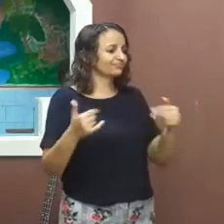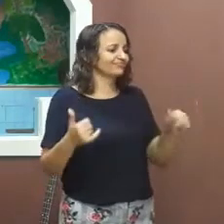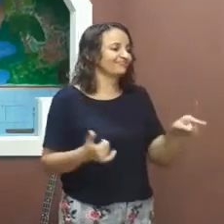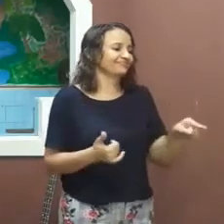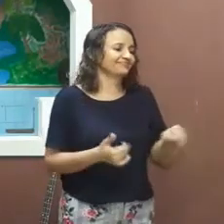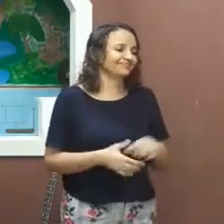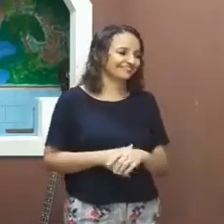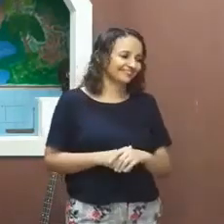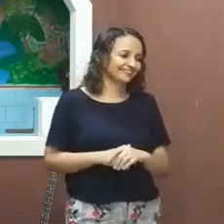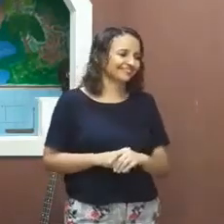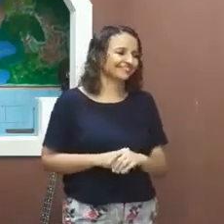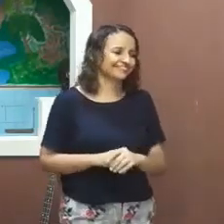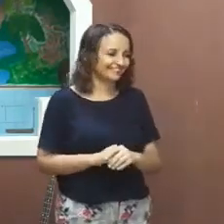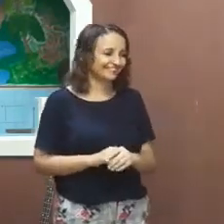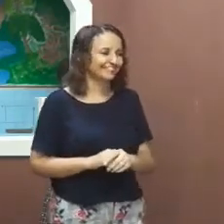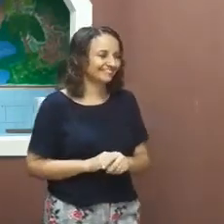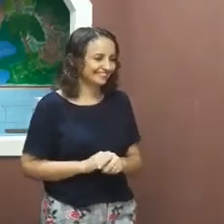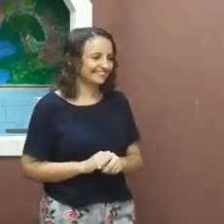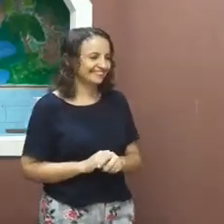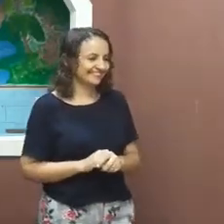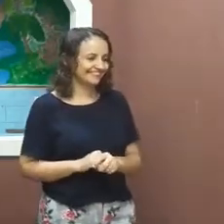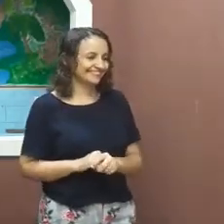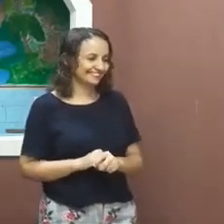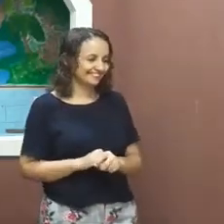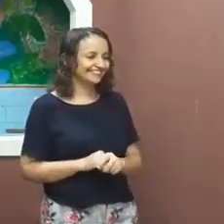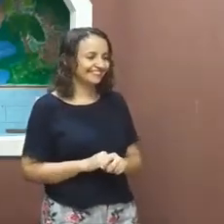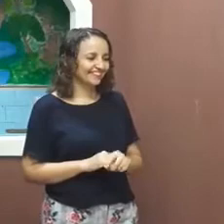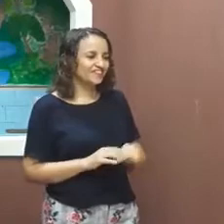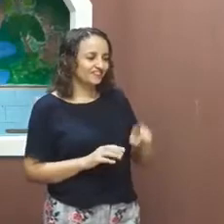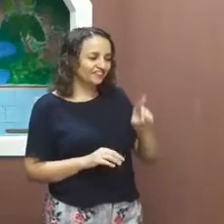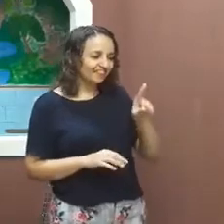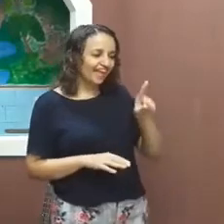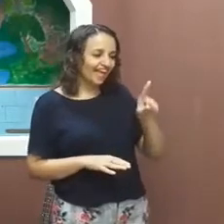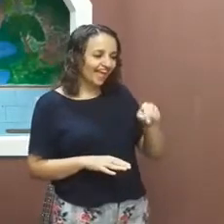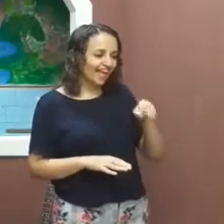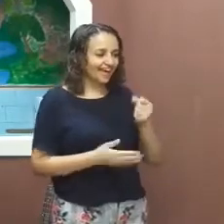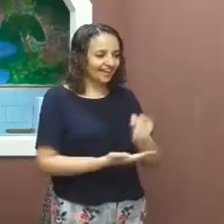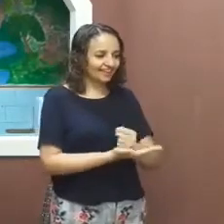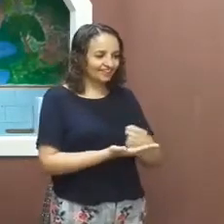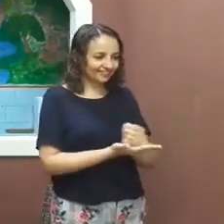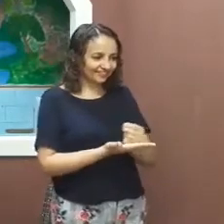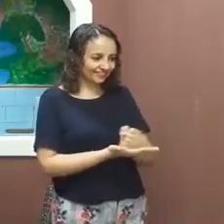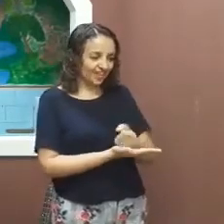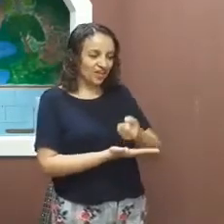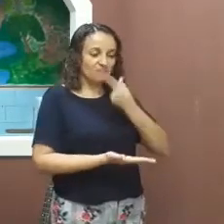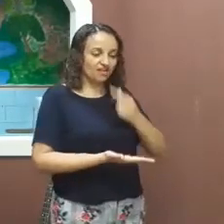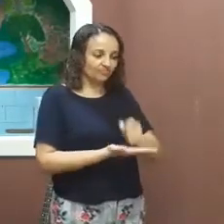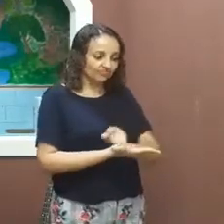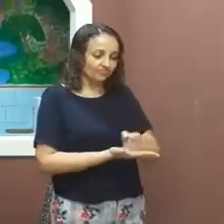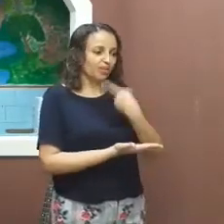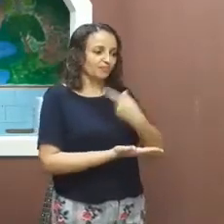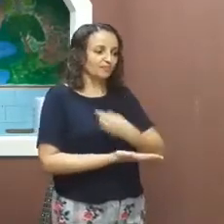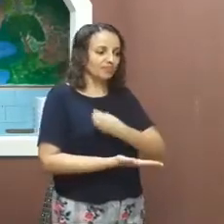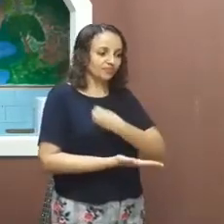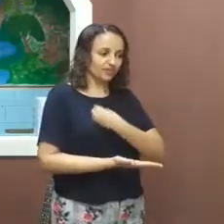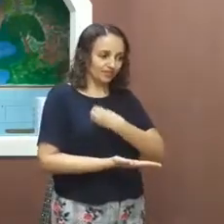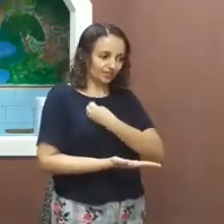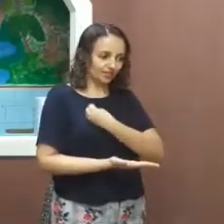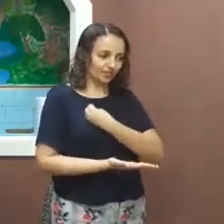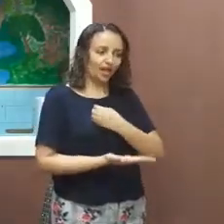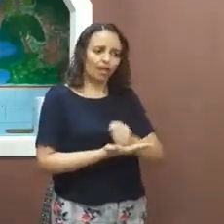Esse é forte. Falo com o profissional. É a medicalização da vida. O remédio é bom?